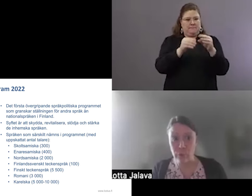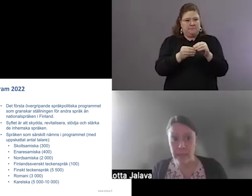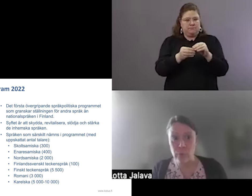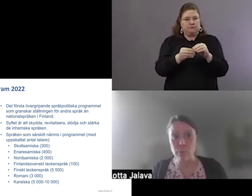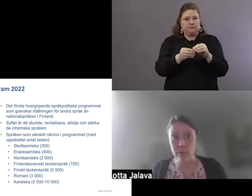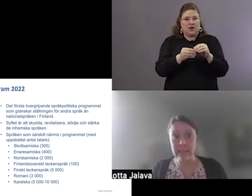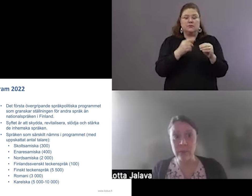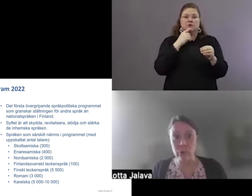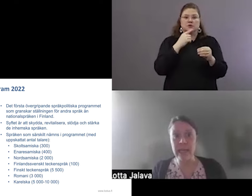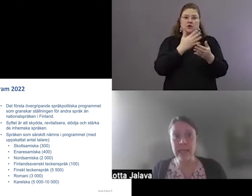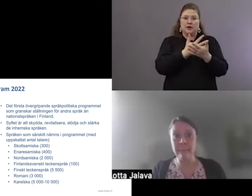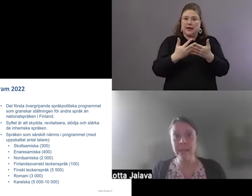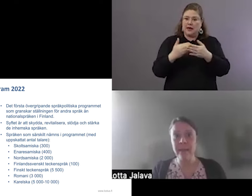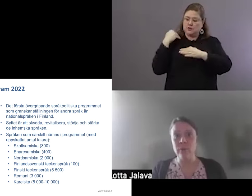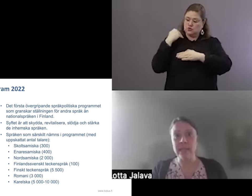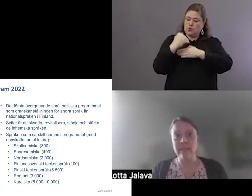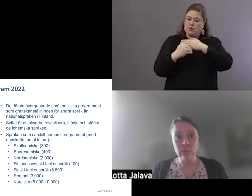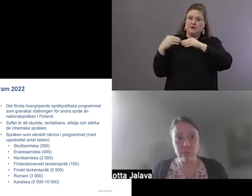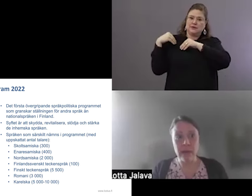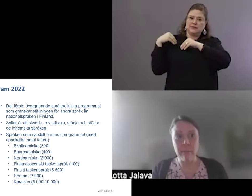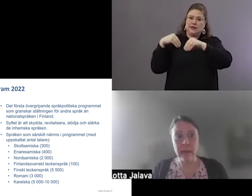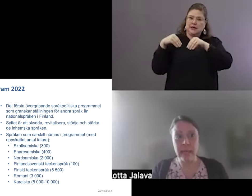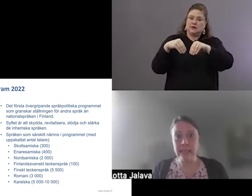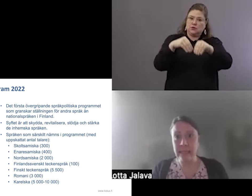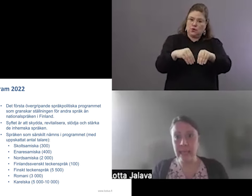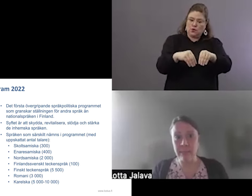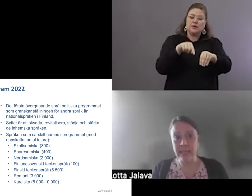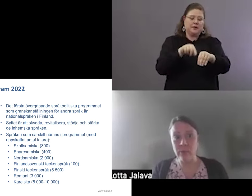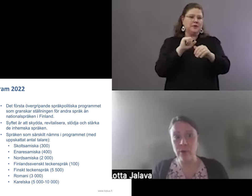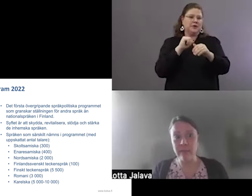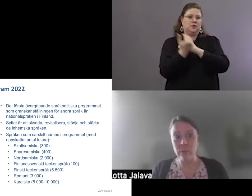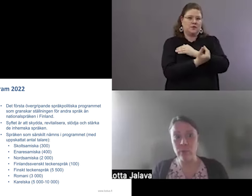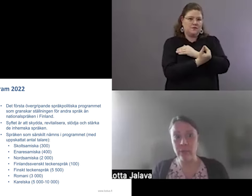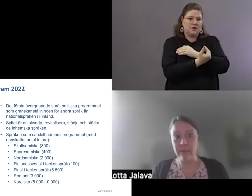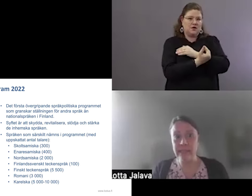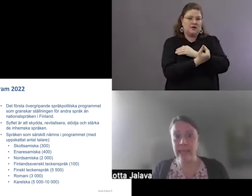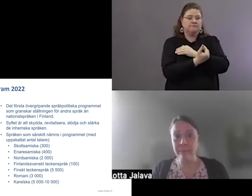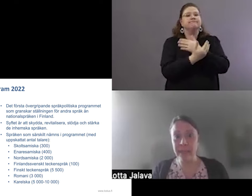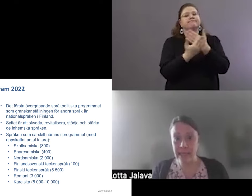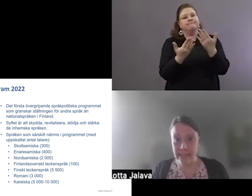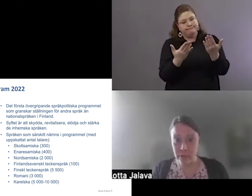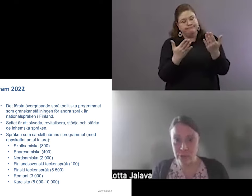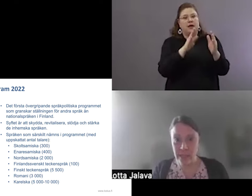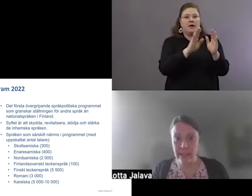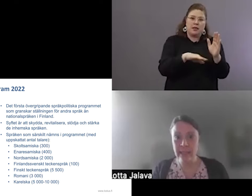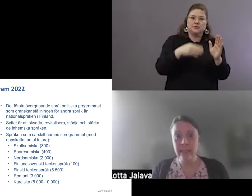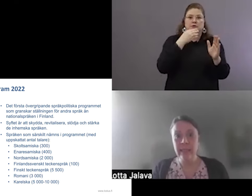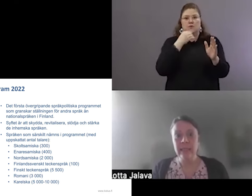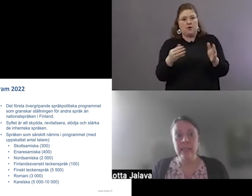kielten siirtyminen sukupolvelta toiselle kyettävä turvaamaan, ja siksi lapset ja nuoret ovat siellä